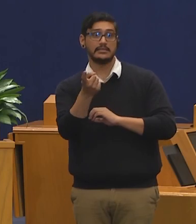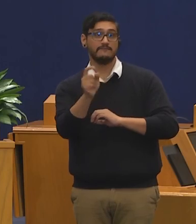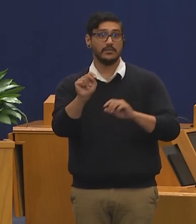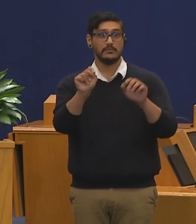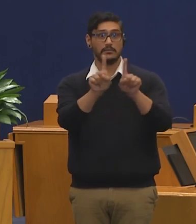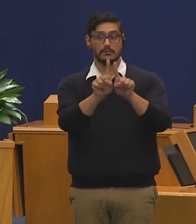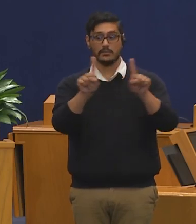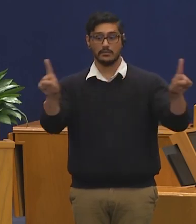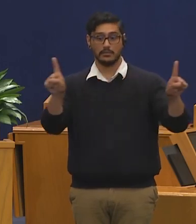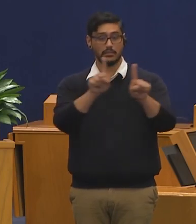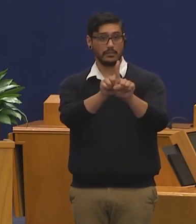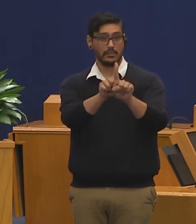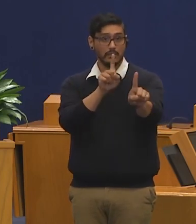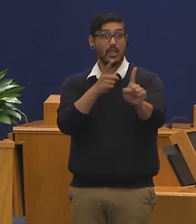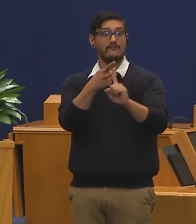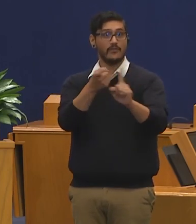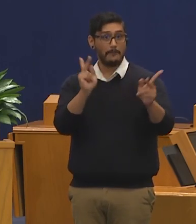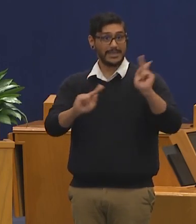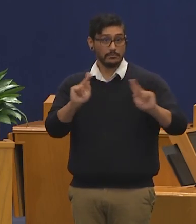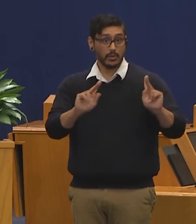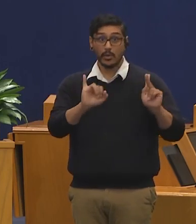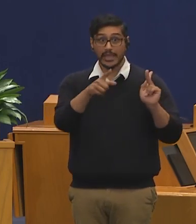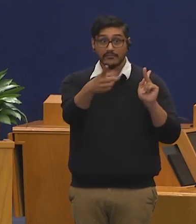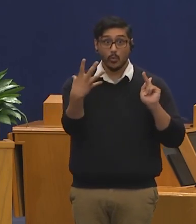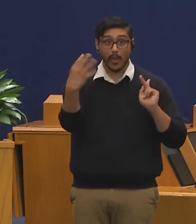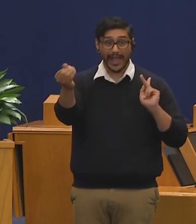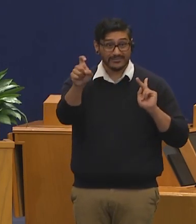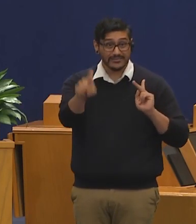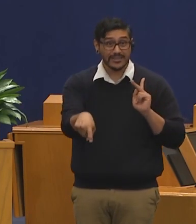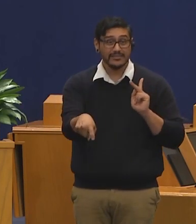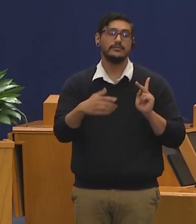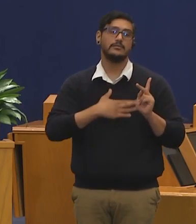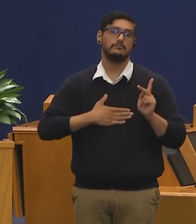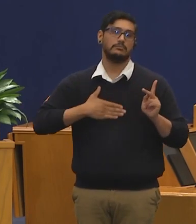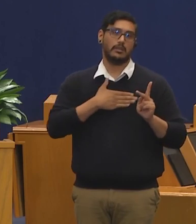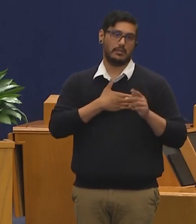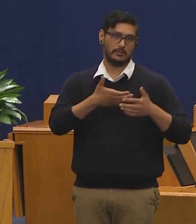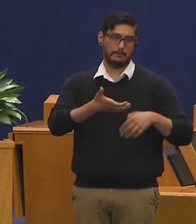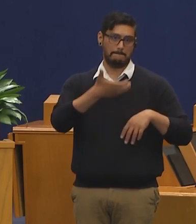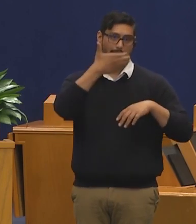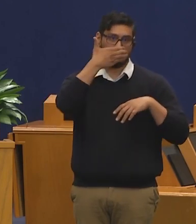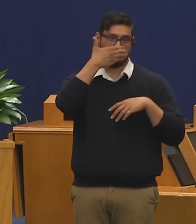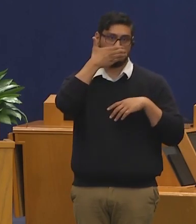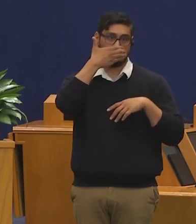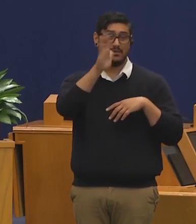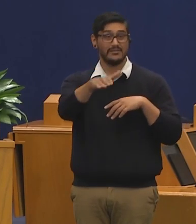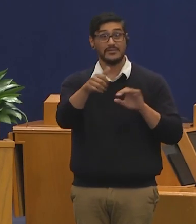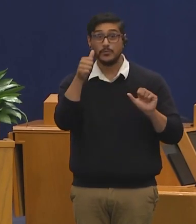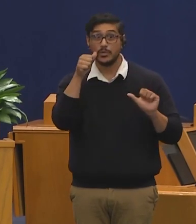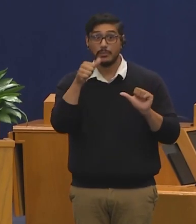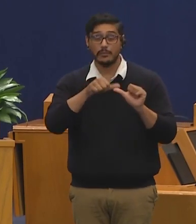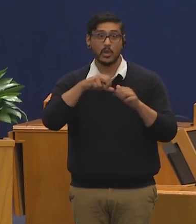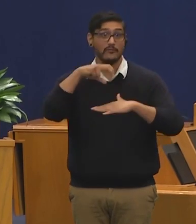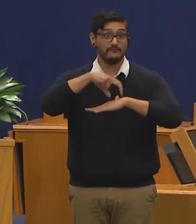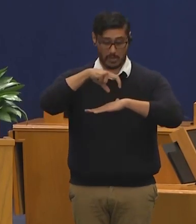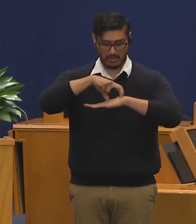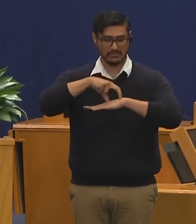que también si salen que se pongan una máscara. Recuérdase por favor que el virus no